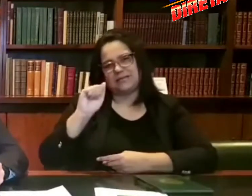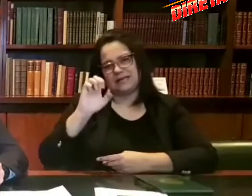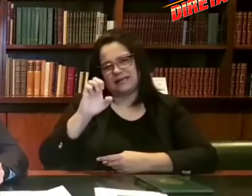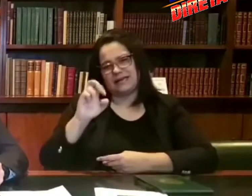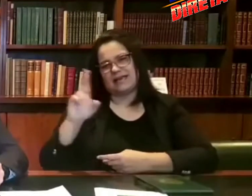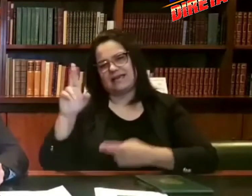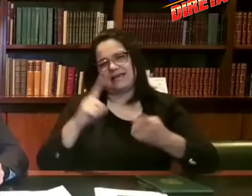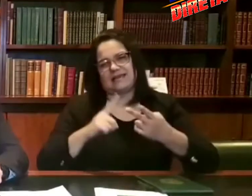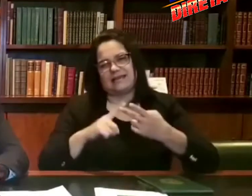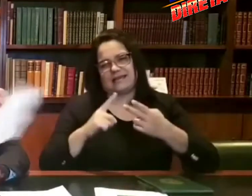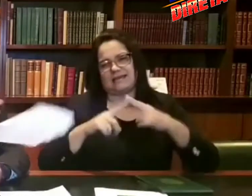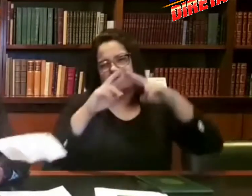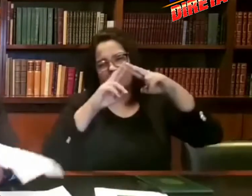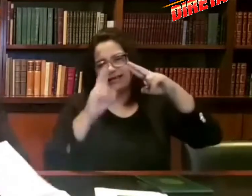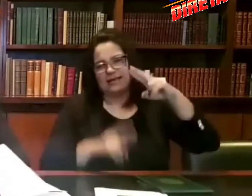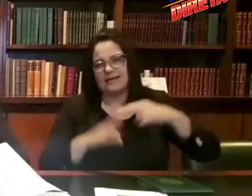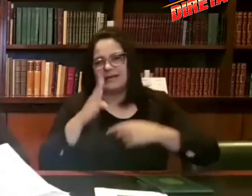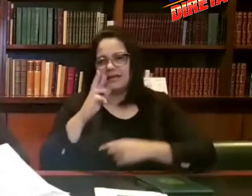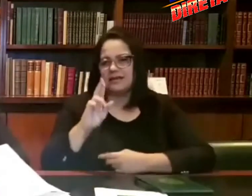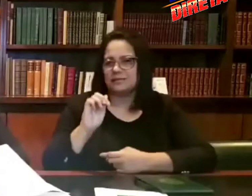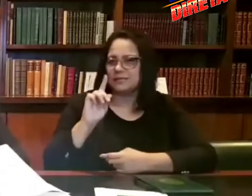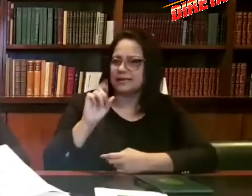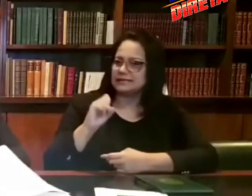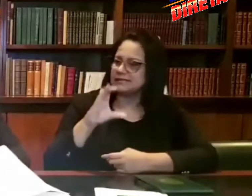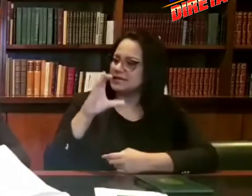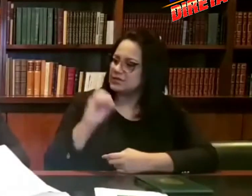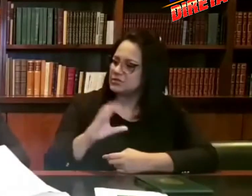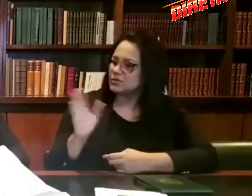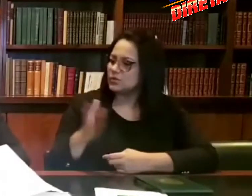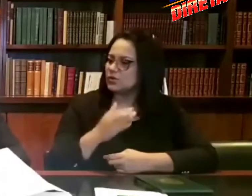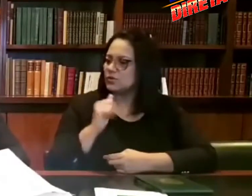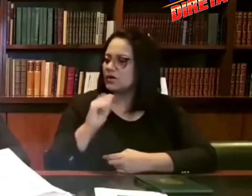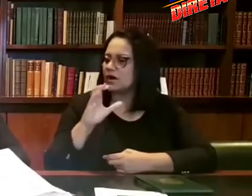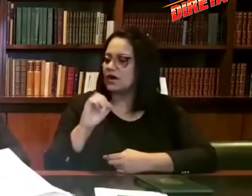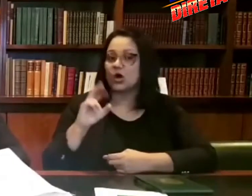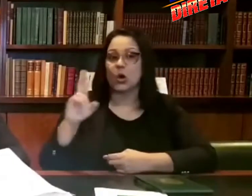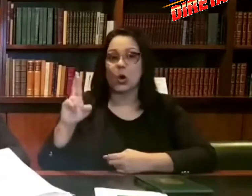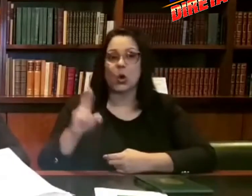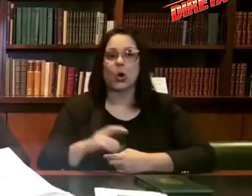gente do Bradesco, Grupo Accor, Casa Bahia,